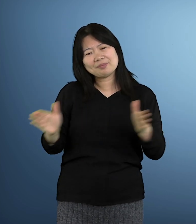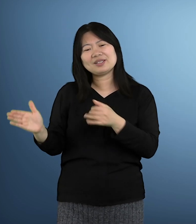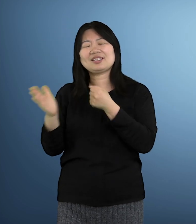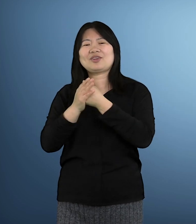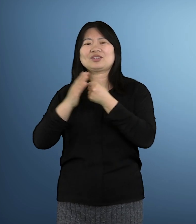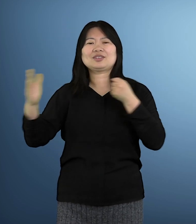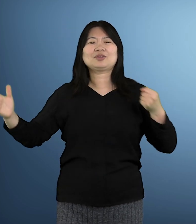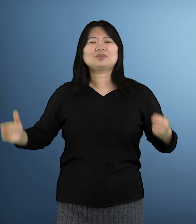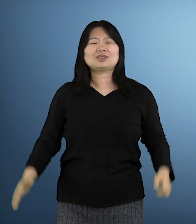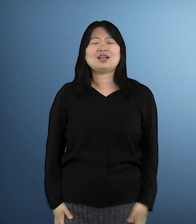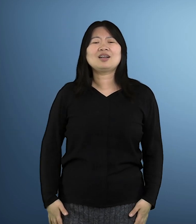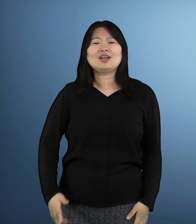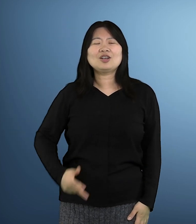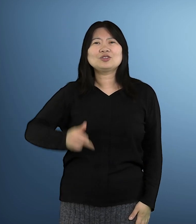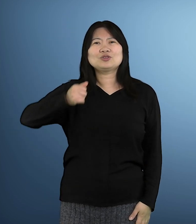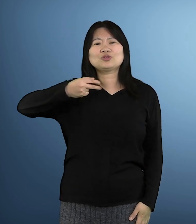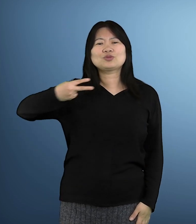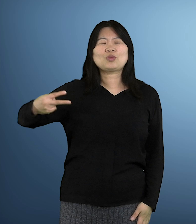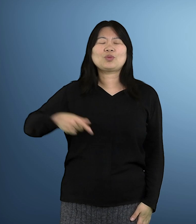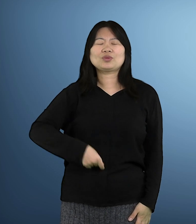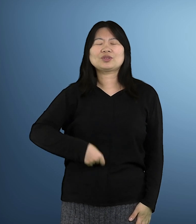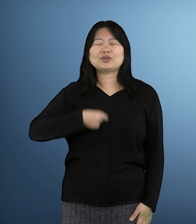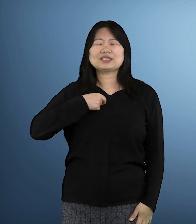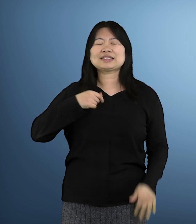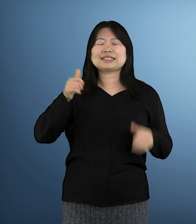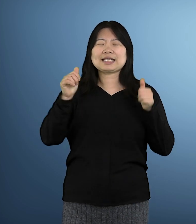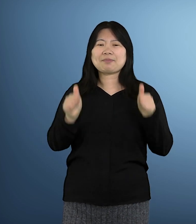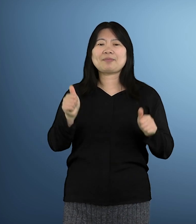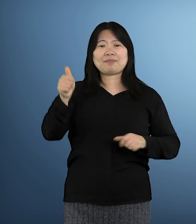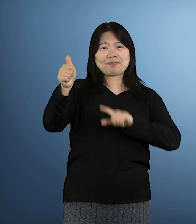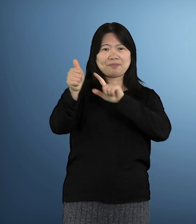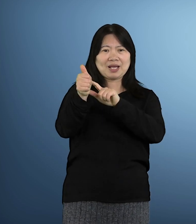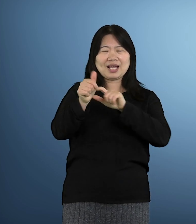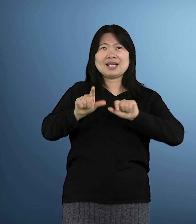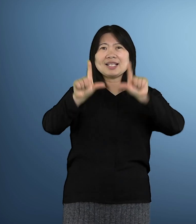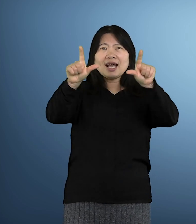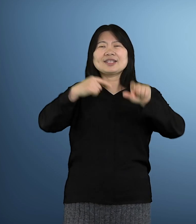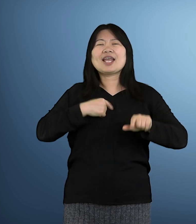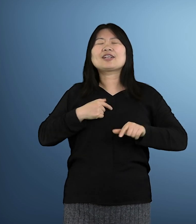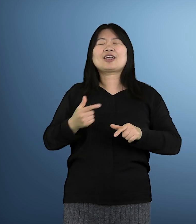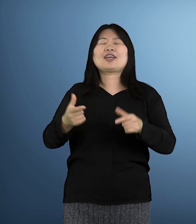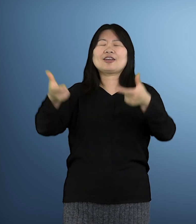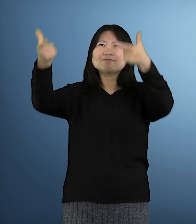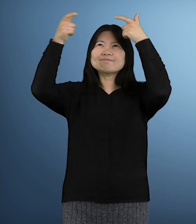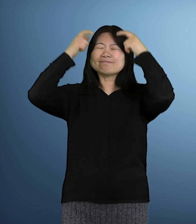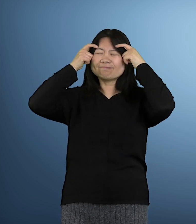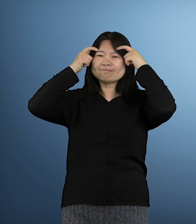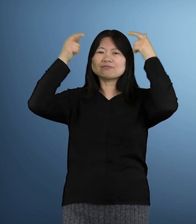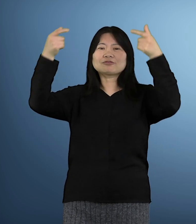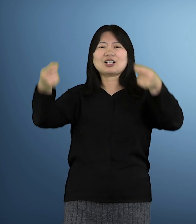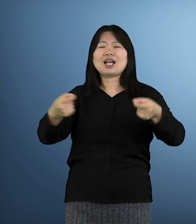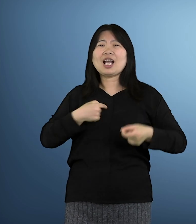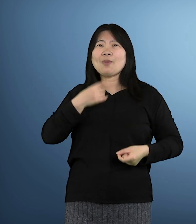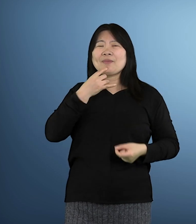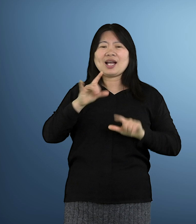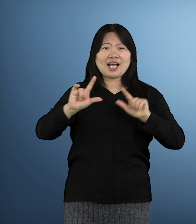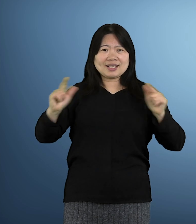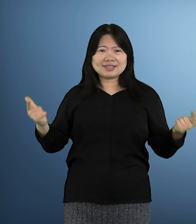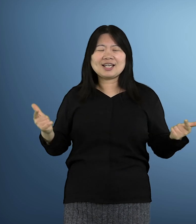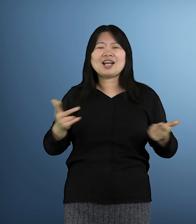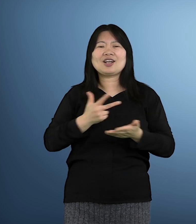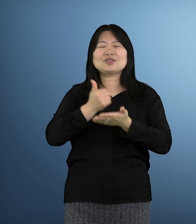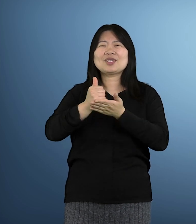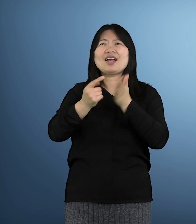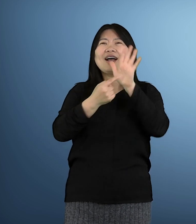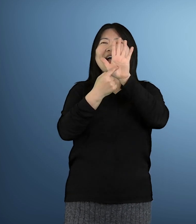예비되었으므로 주 곧 의로우신 재판장이 그날에 내게 주실 것이며 내게만 아니라